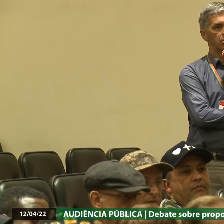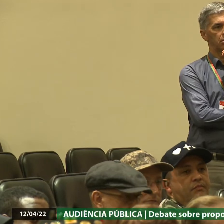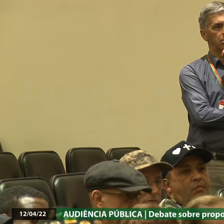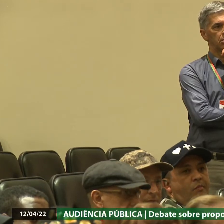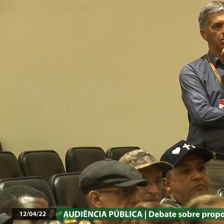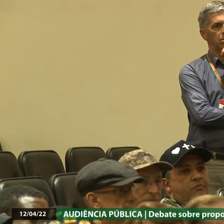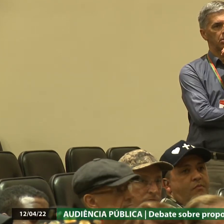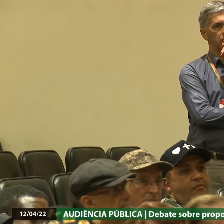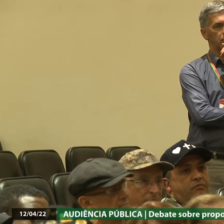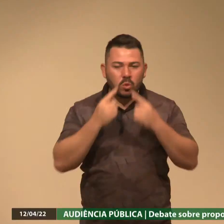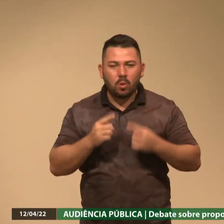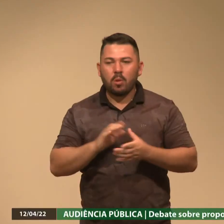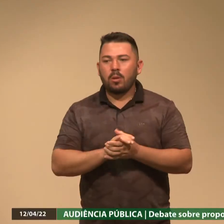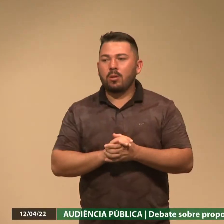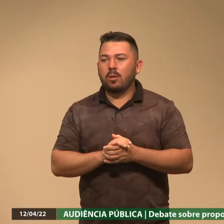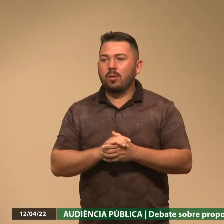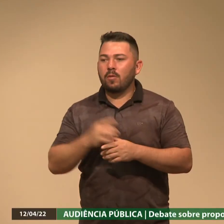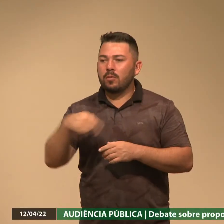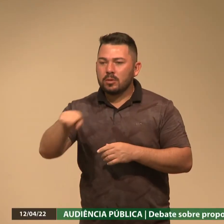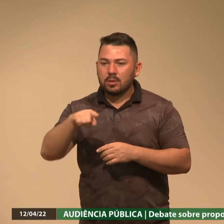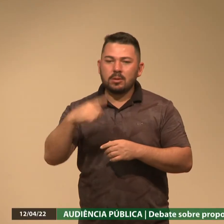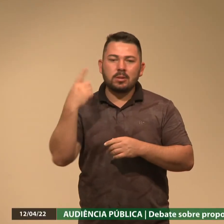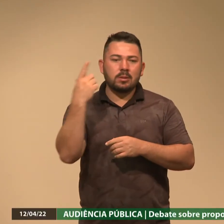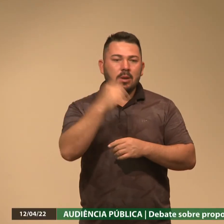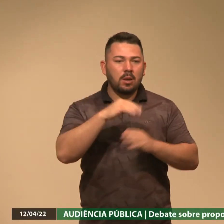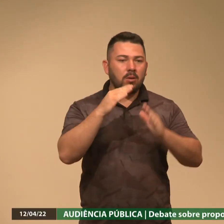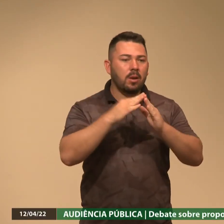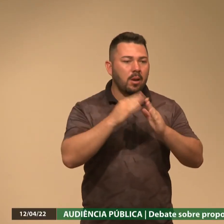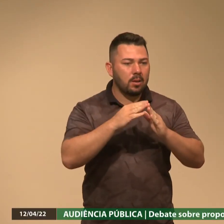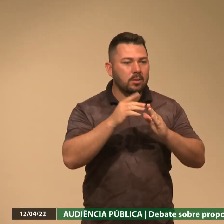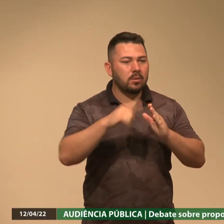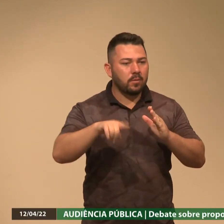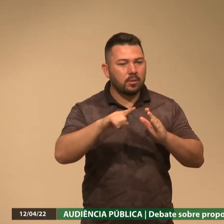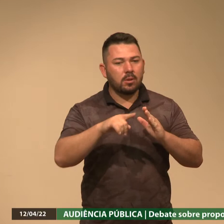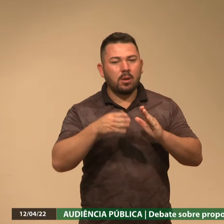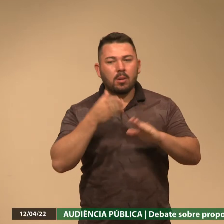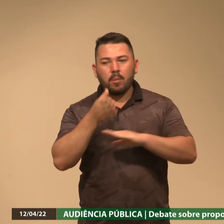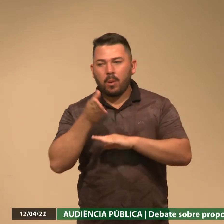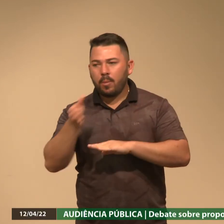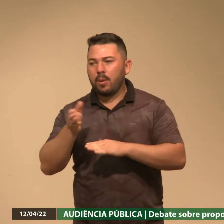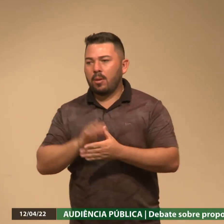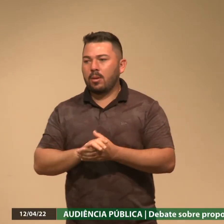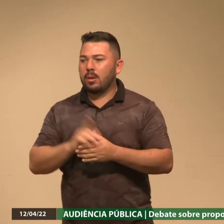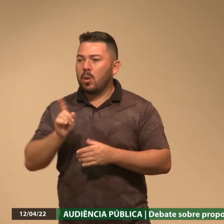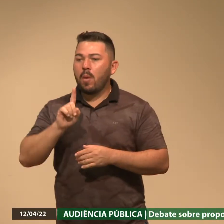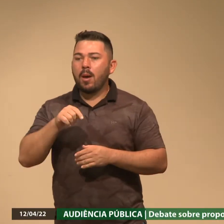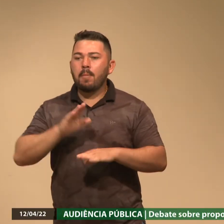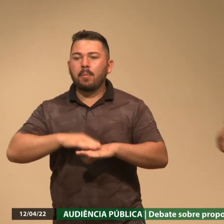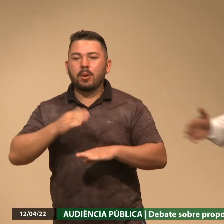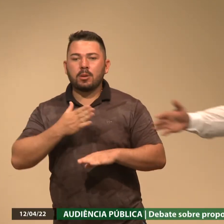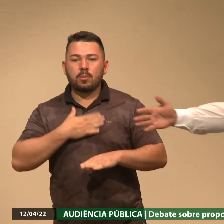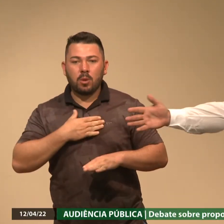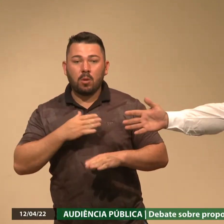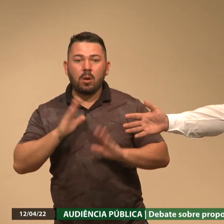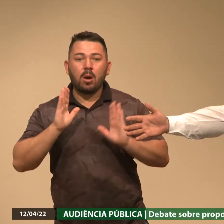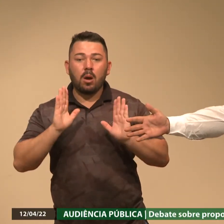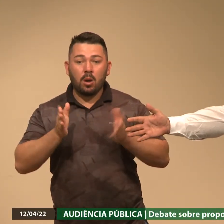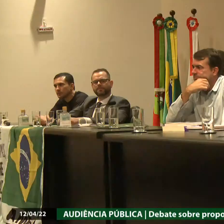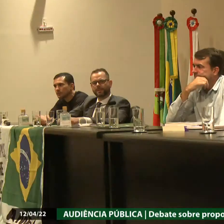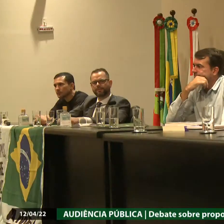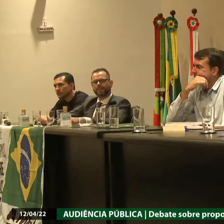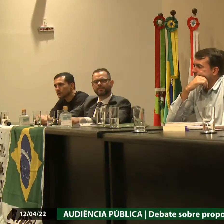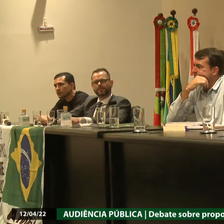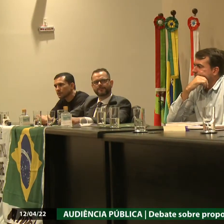mesa que se desprenderam dos seus lares para poder tá aqui hoje a noite falando de um assunto que já não é mais meu Graças a Deus agora é